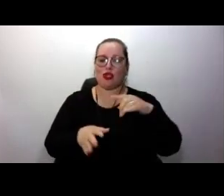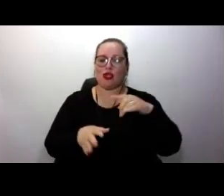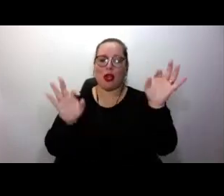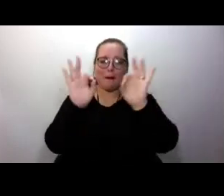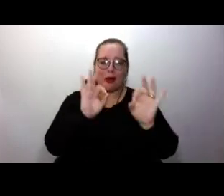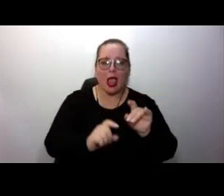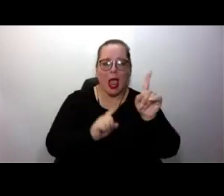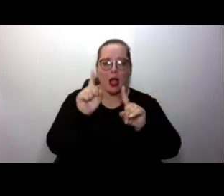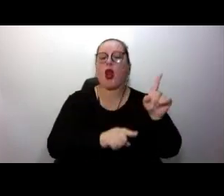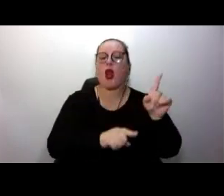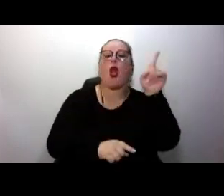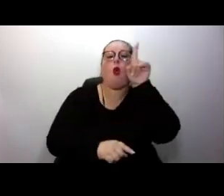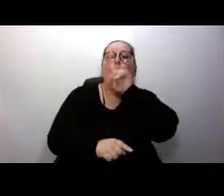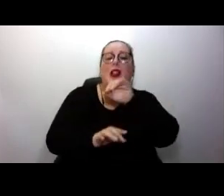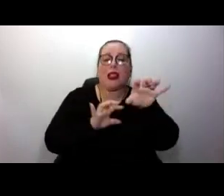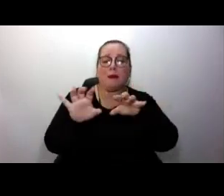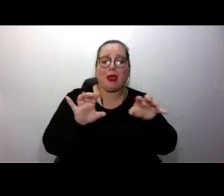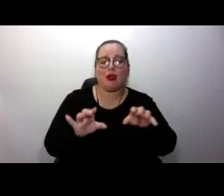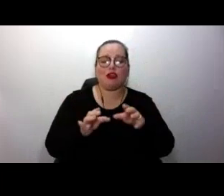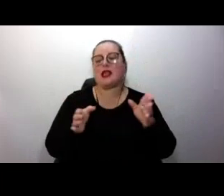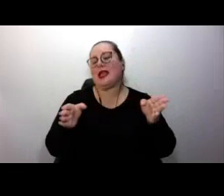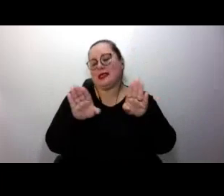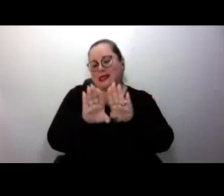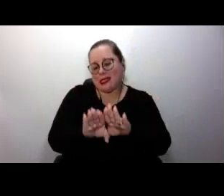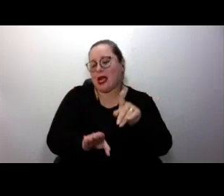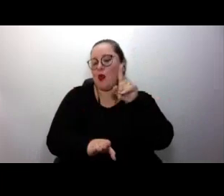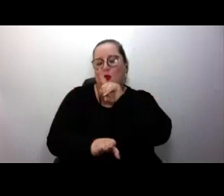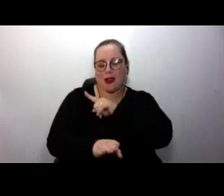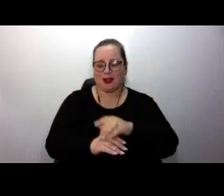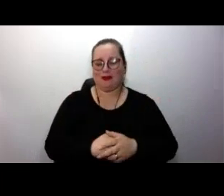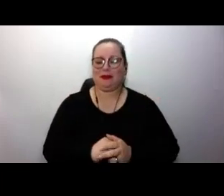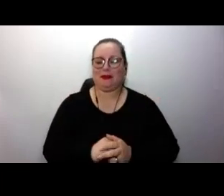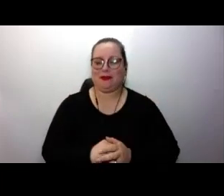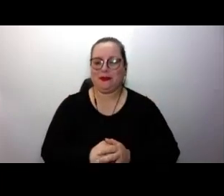conclusiones y el cierre de este seminario de hoy.